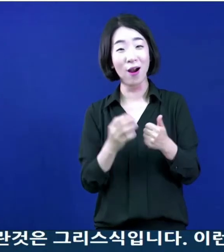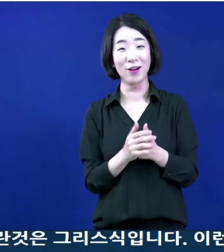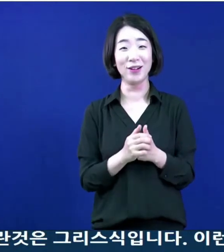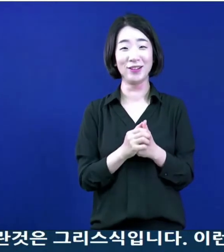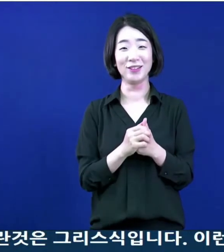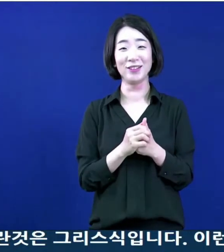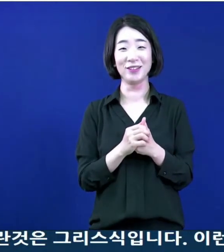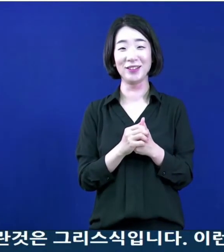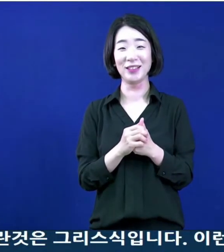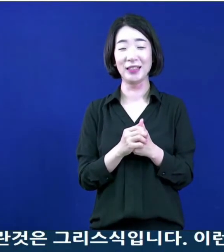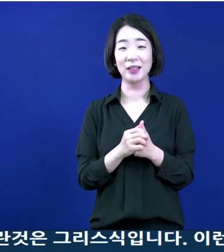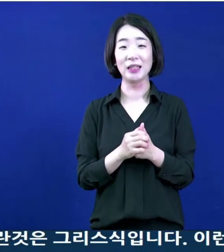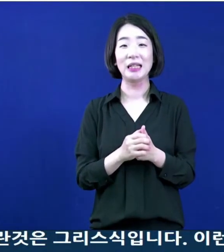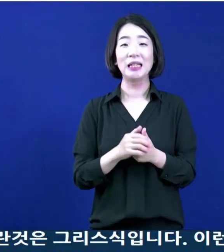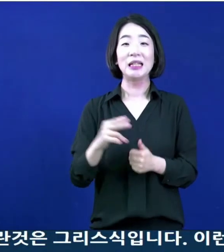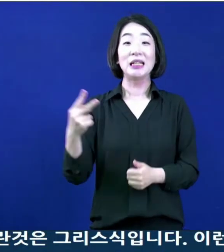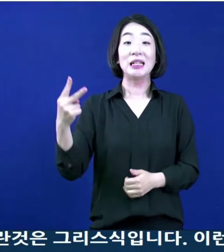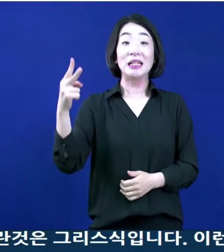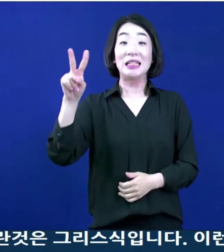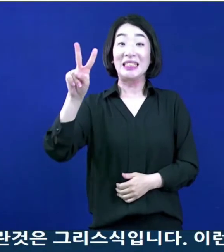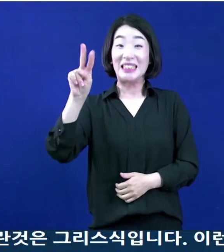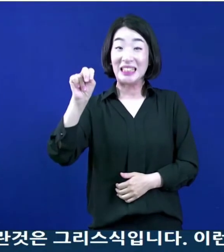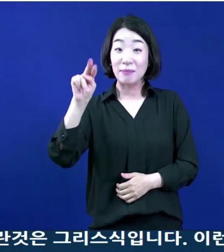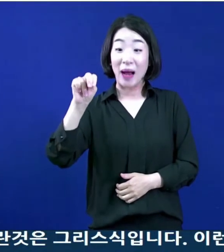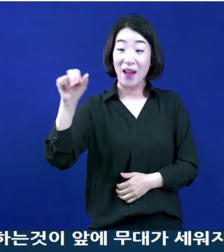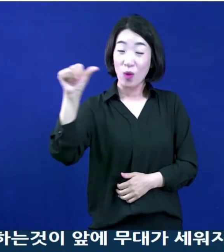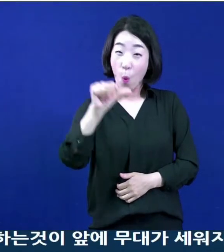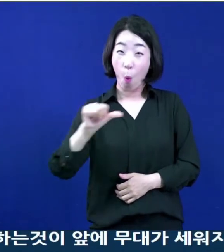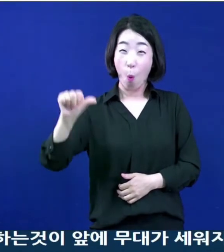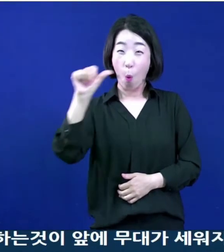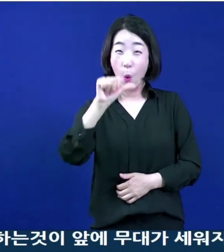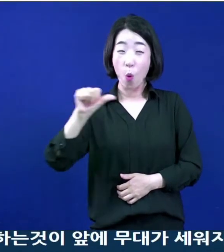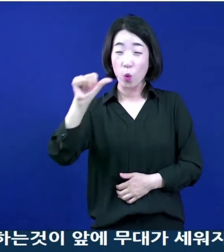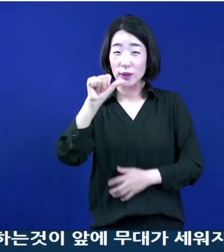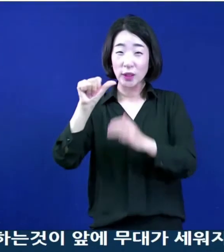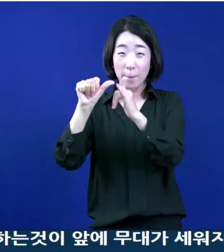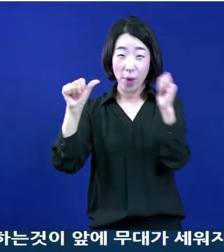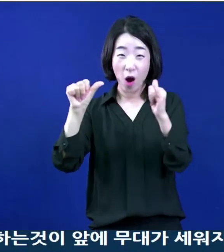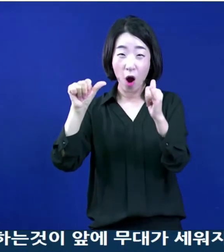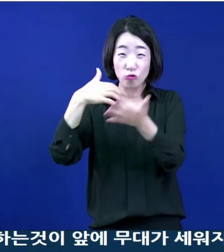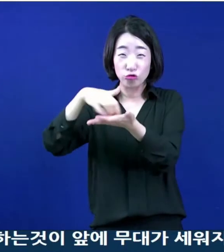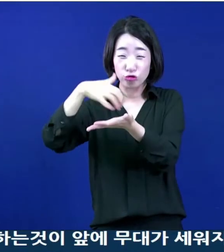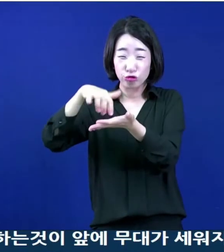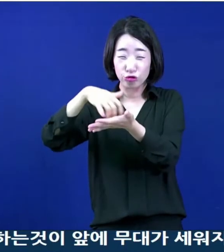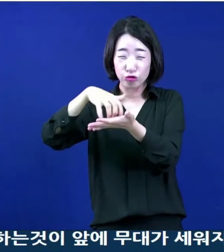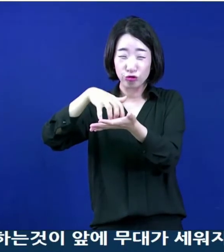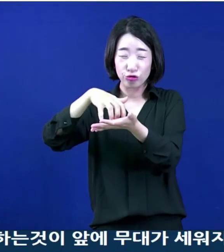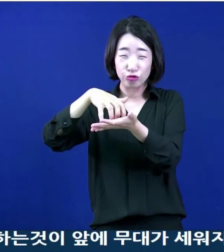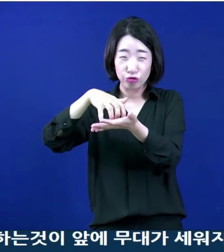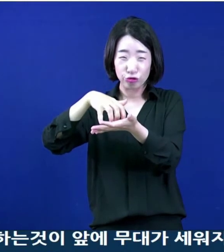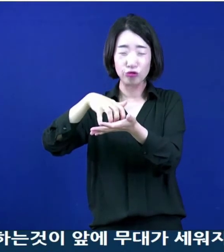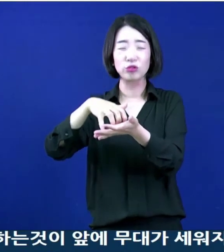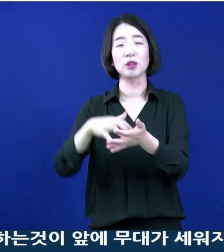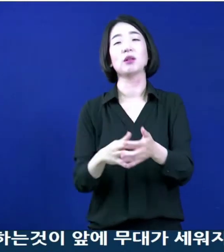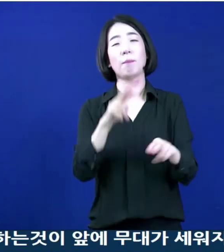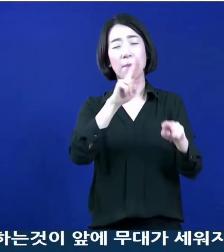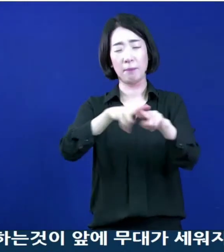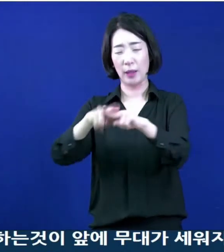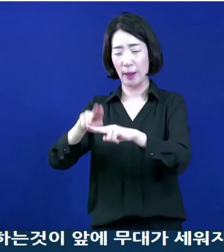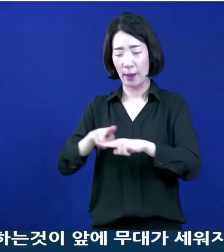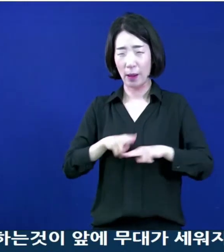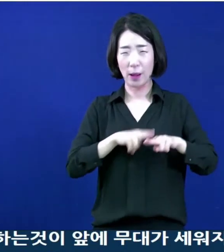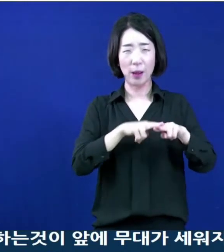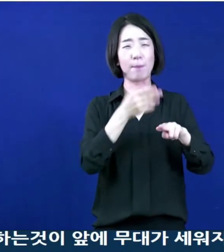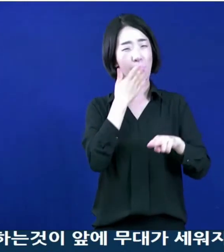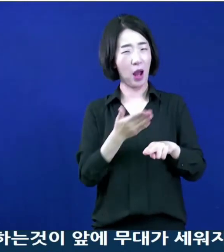저기에 2만 5천 명 들어가는 걸로 되어 있습니다. 2만 5천 명 어마어마하죠. 2만 5천